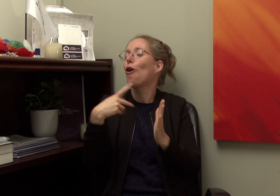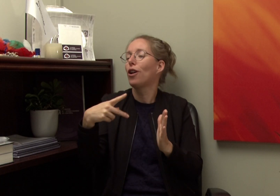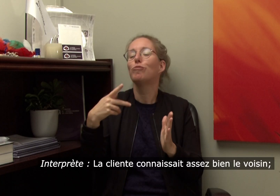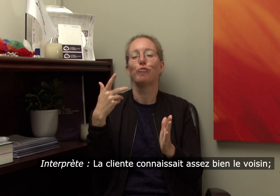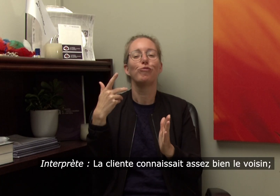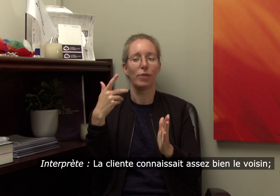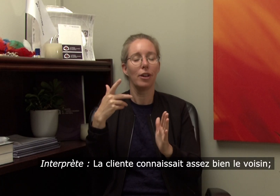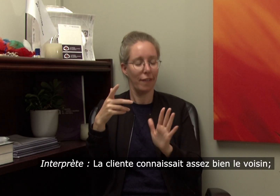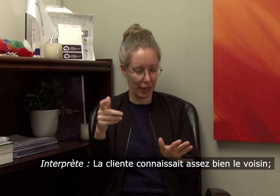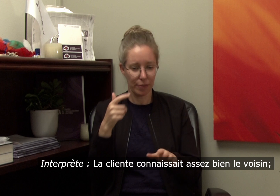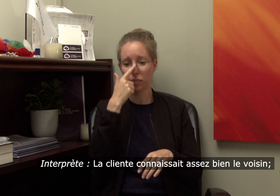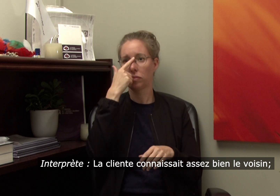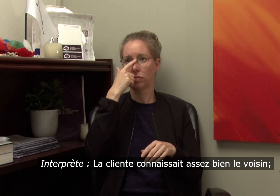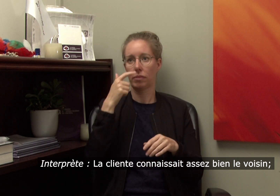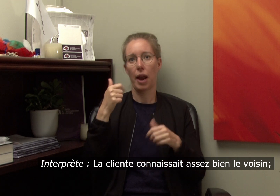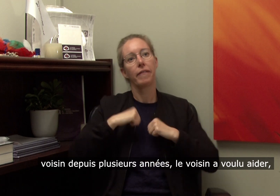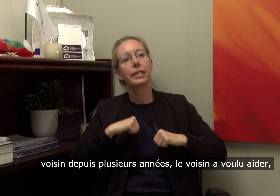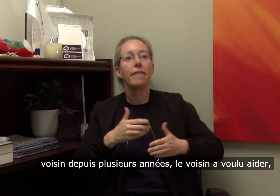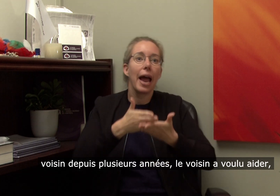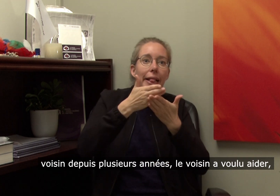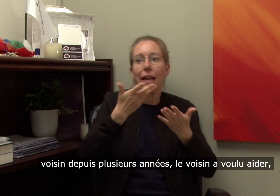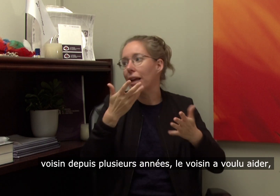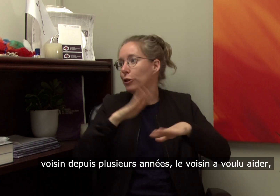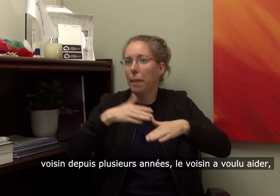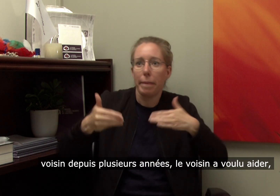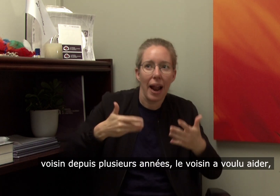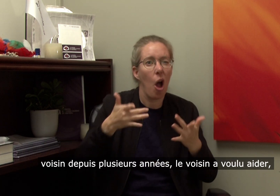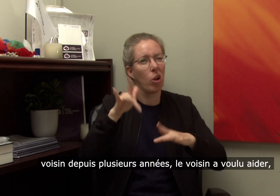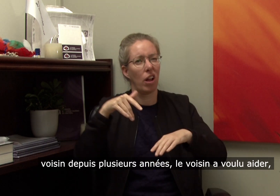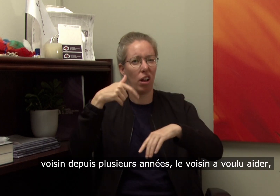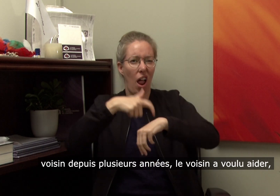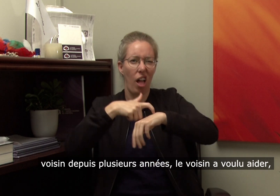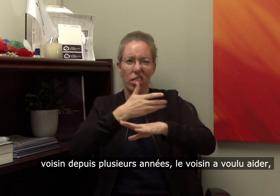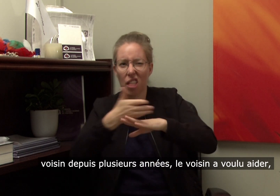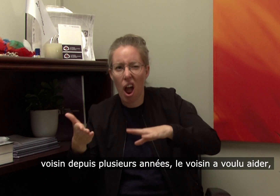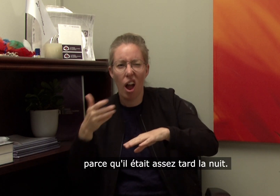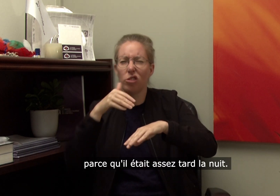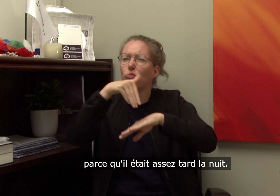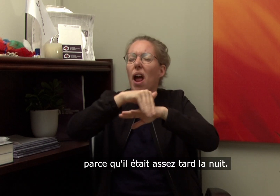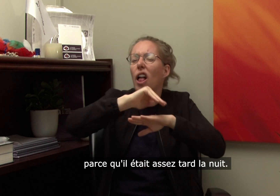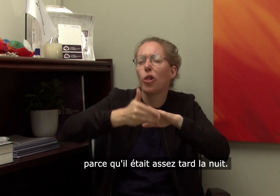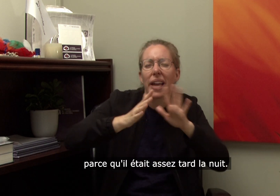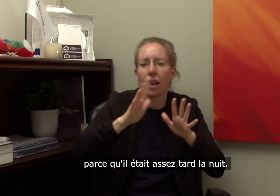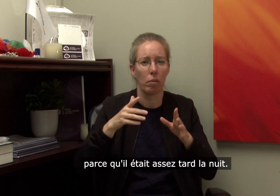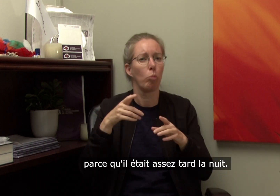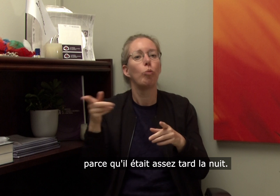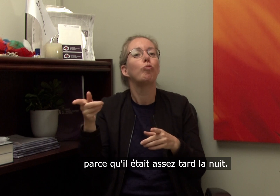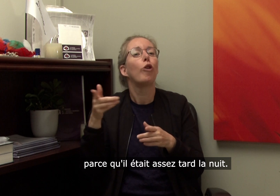La cliente connaissait assez bien le voisin depuis plusieurs années. Le voisin a voulu aider parce que là, bon, il était assez tard la nuit. Fait que